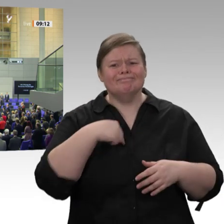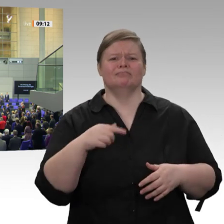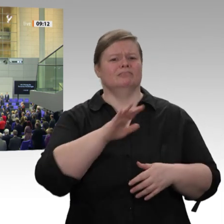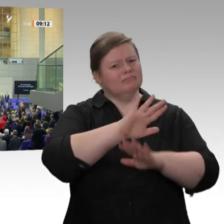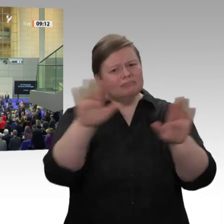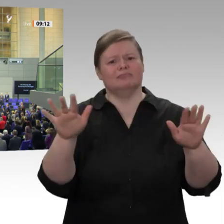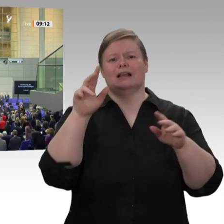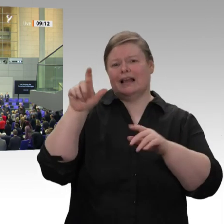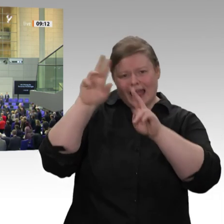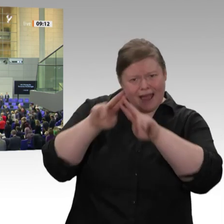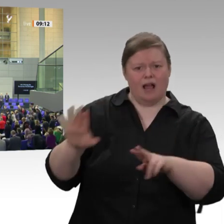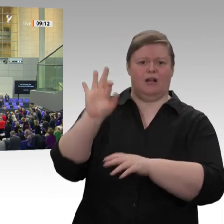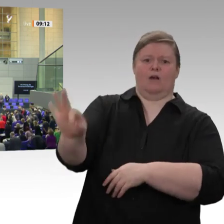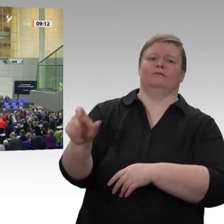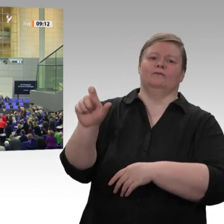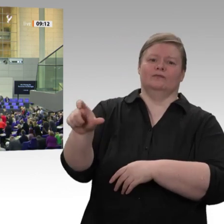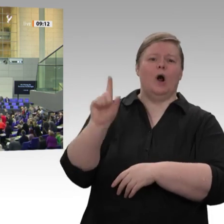Ich danke Ihnen.